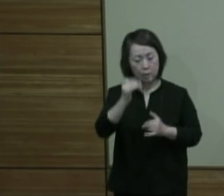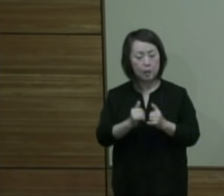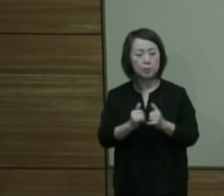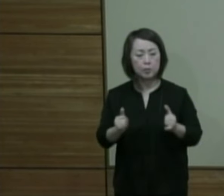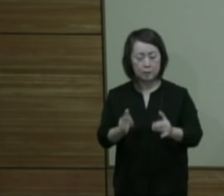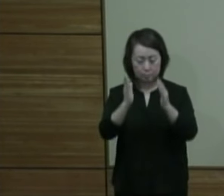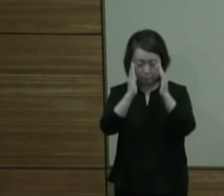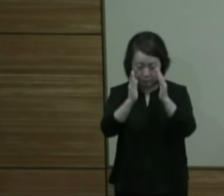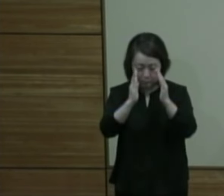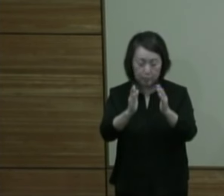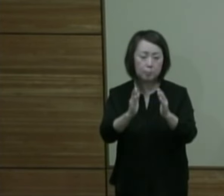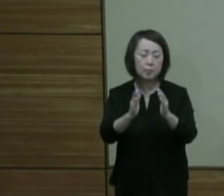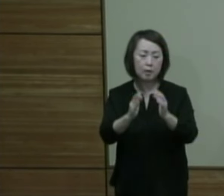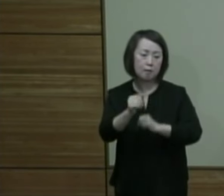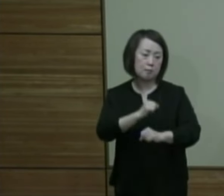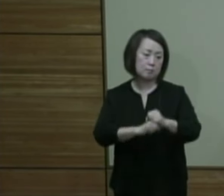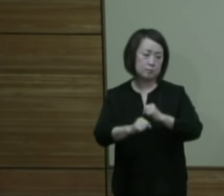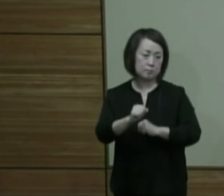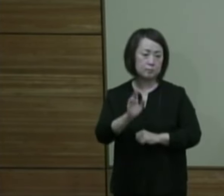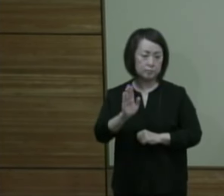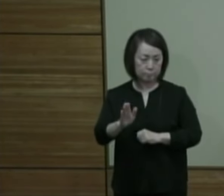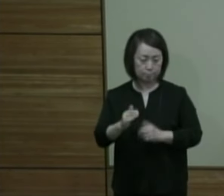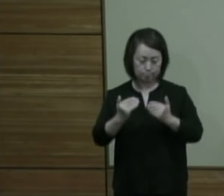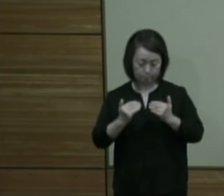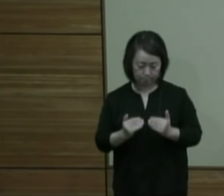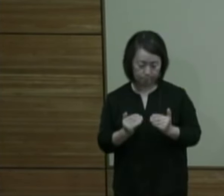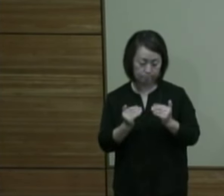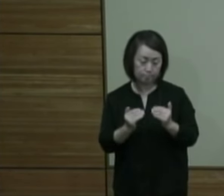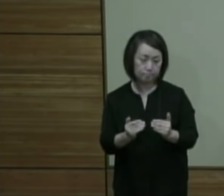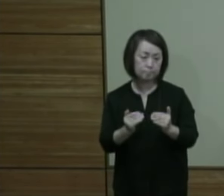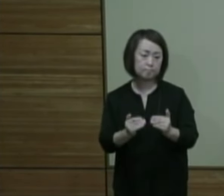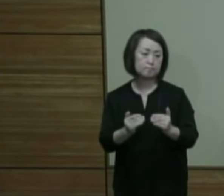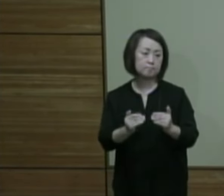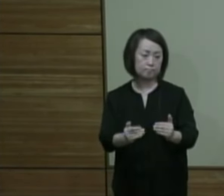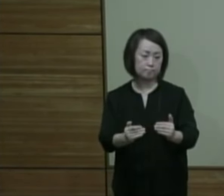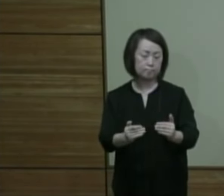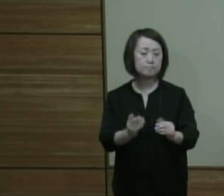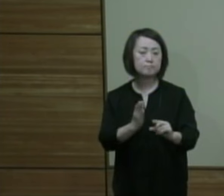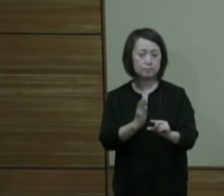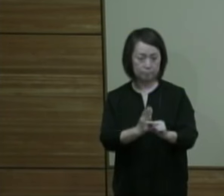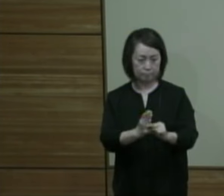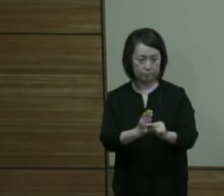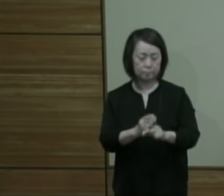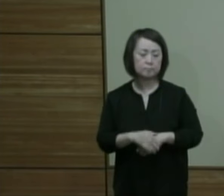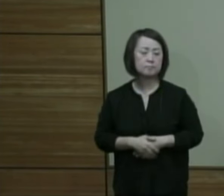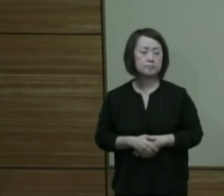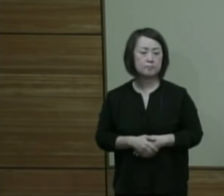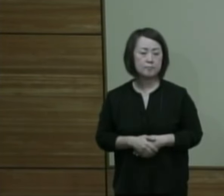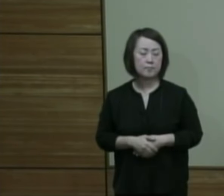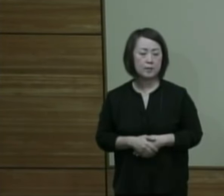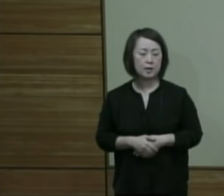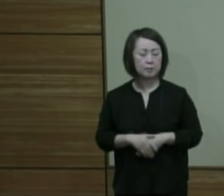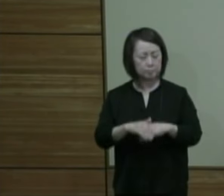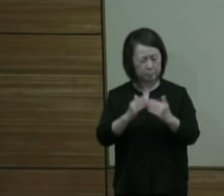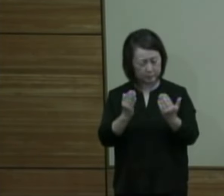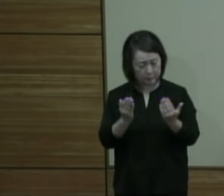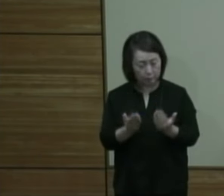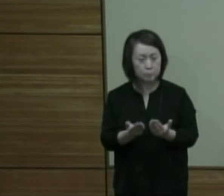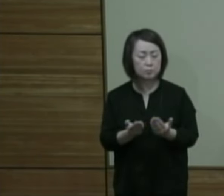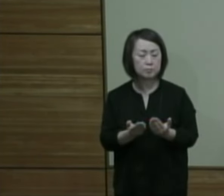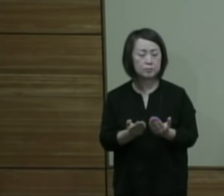命やっていただいてまして、着々と準備が進んでおります。多分あの最初にも申し上げましたけれ